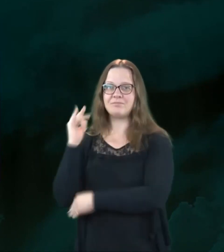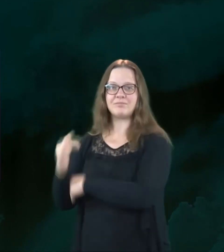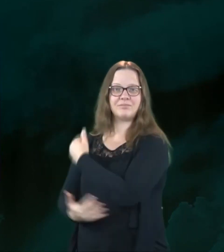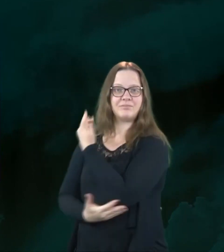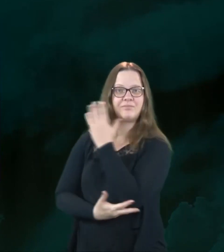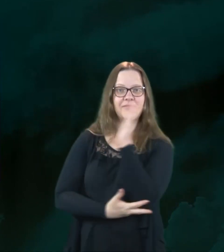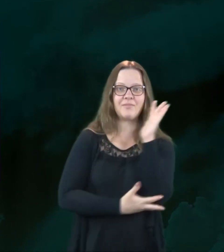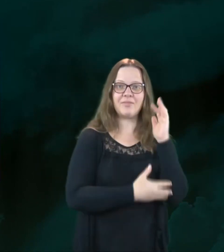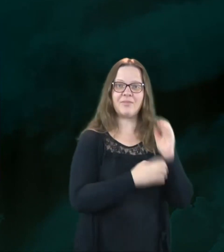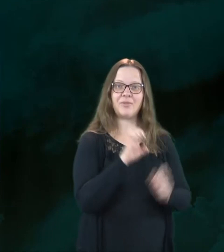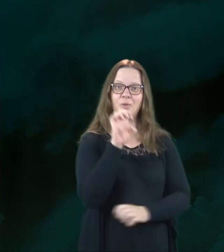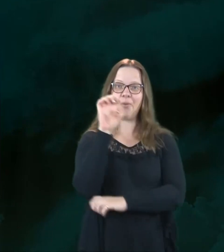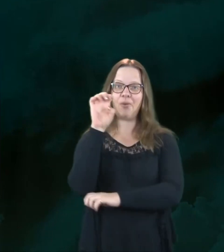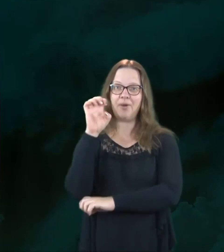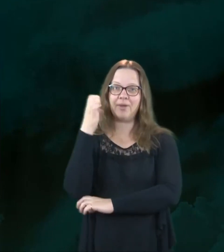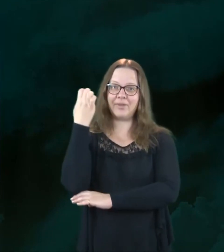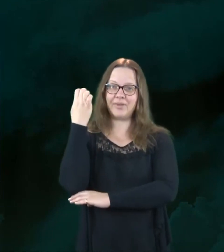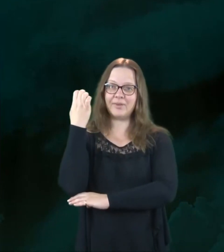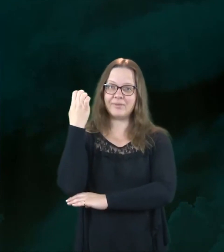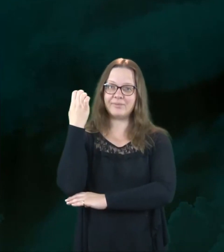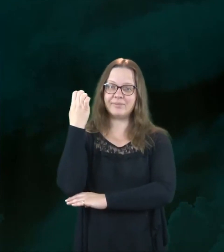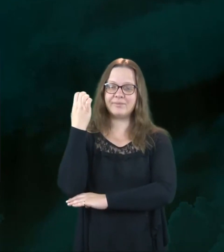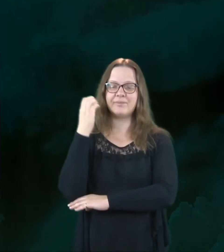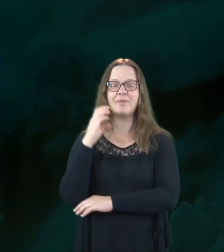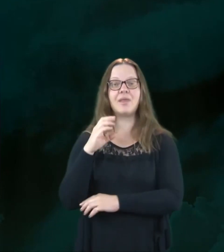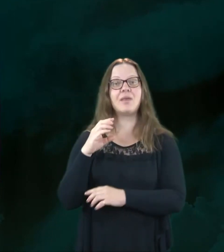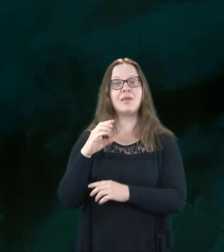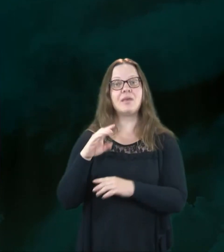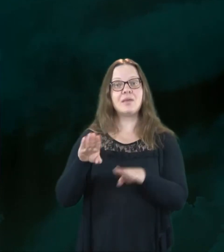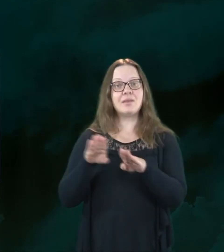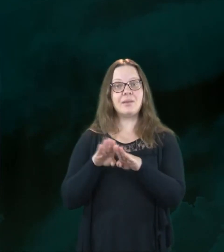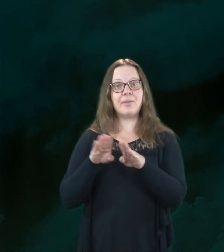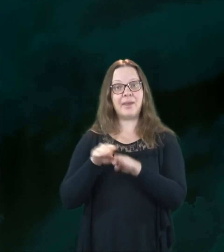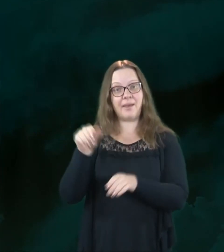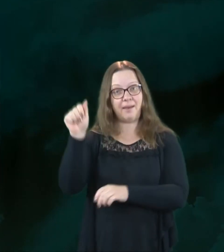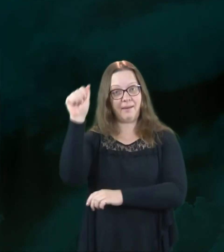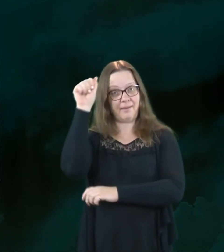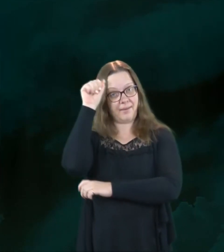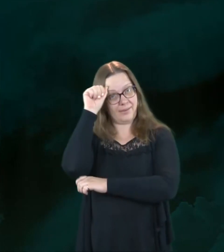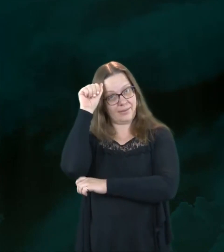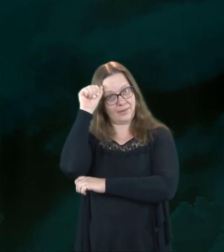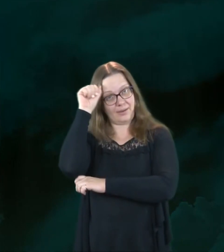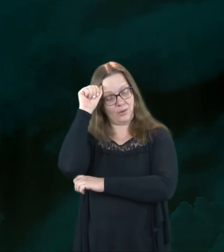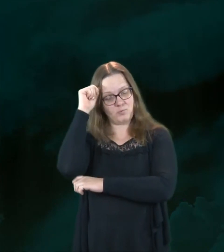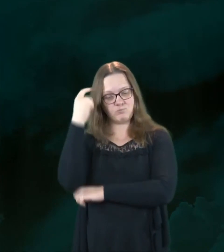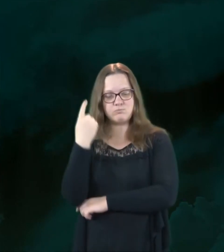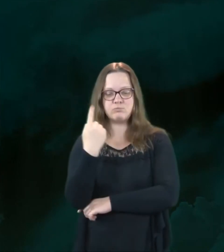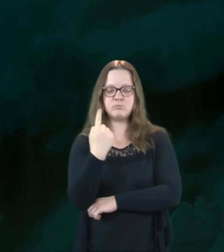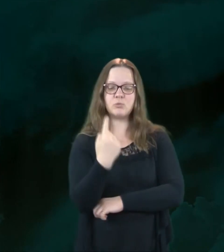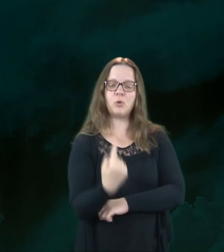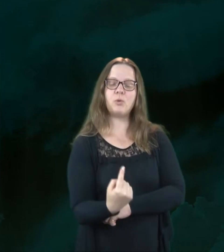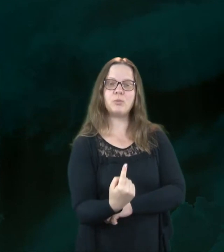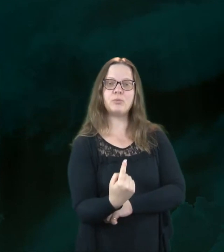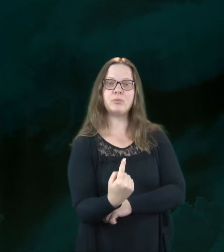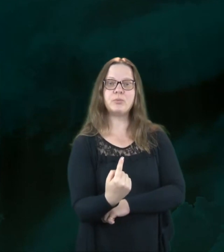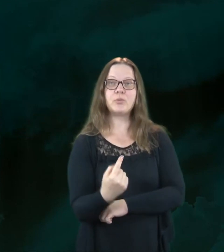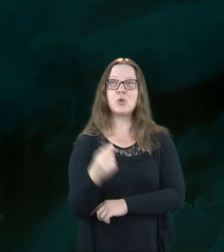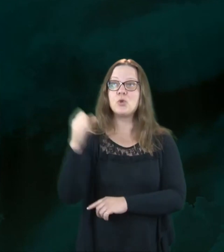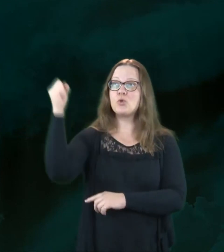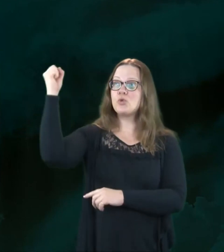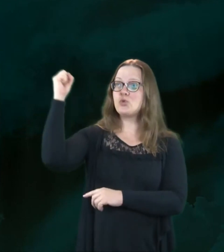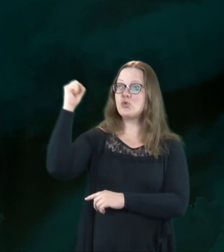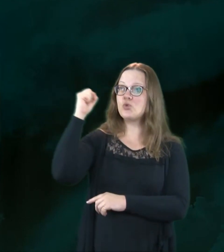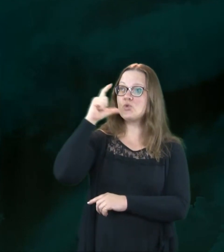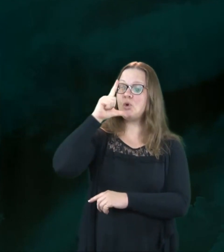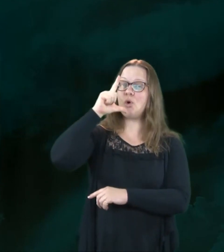direção do Oriente, e pôs nele o homem que havia formado. Do solo fez o Senhor Deus brotar